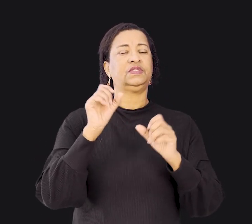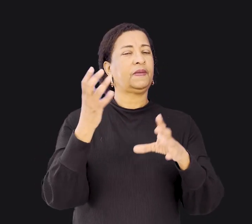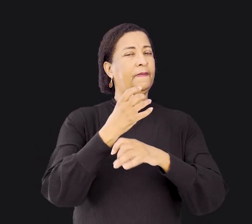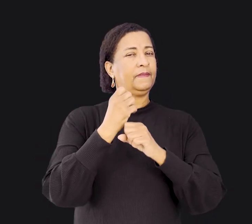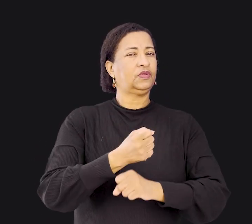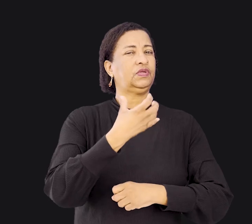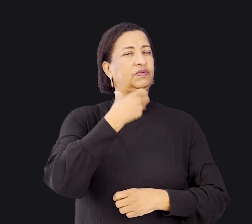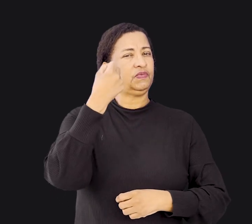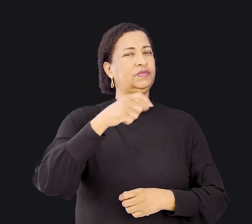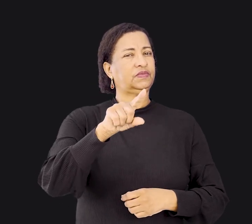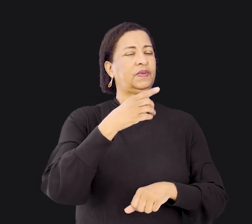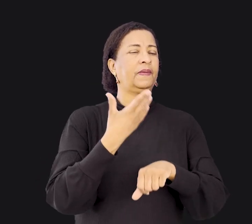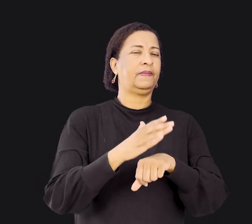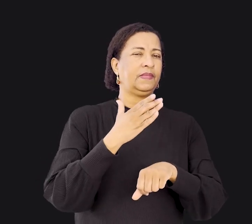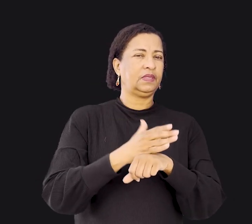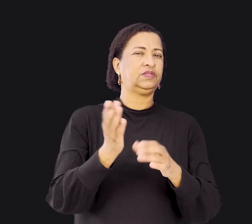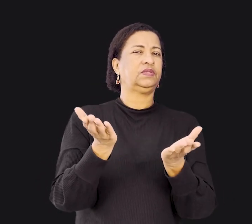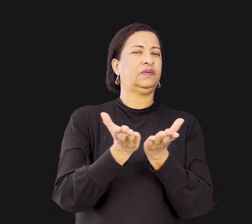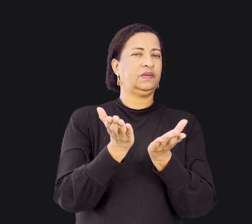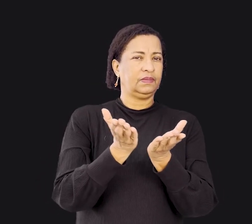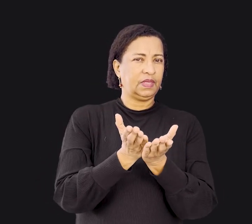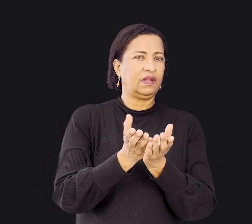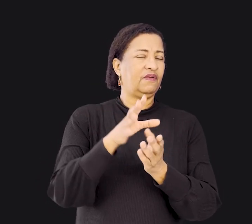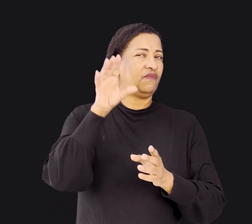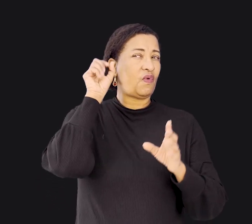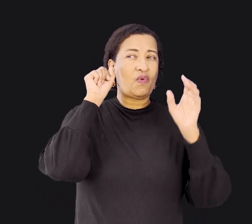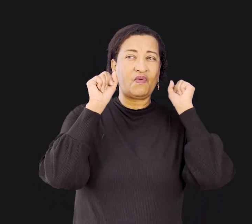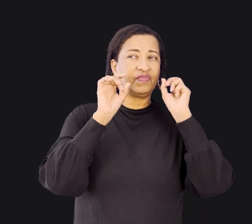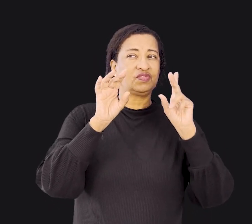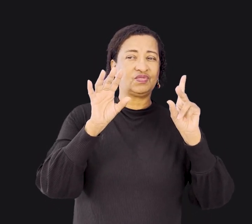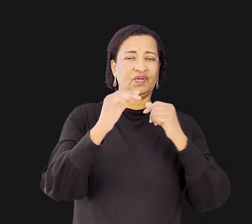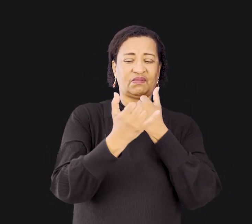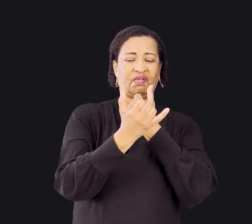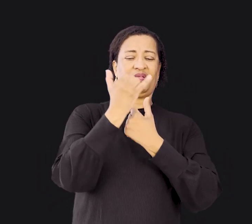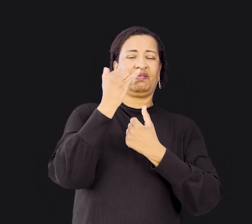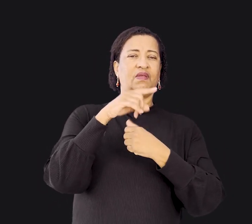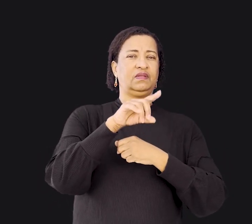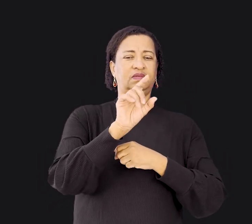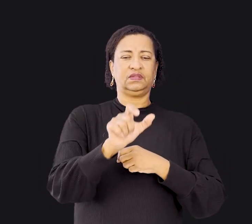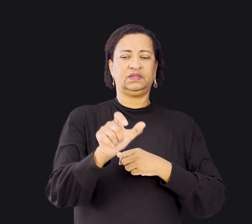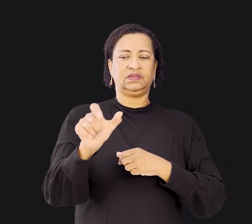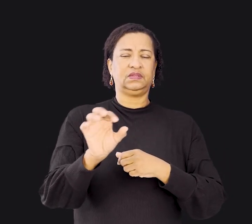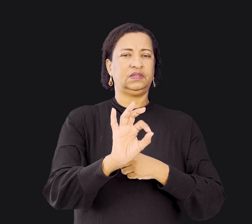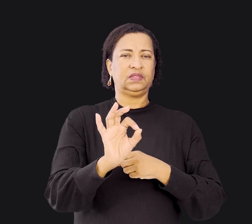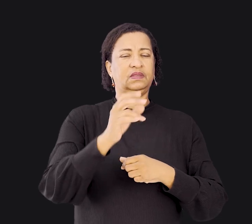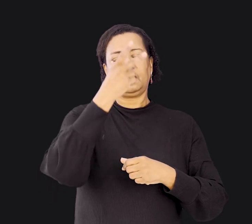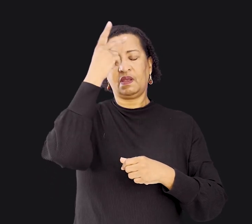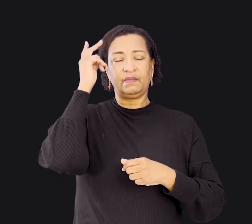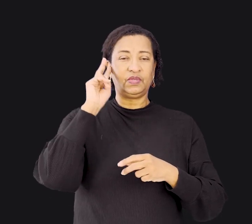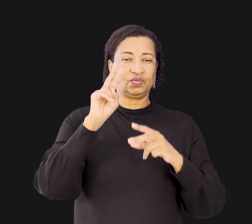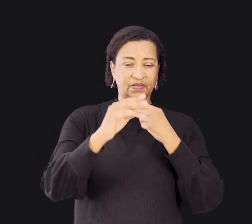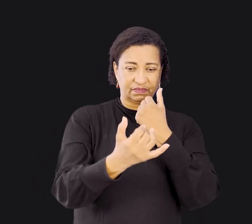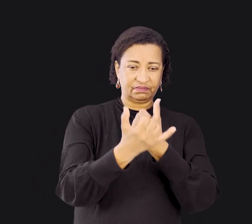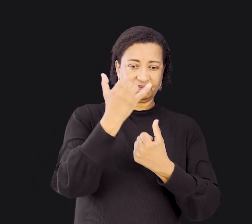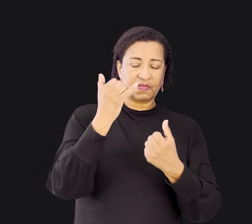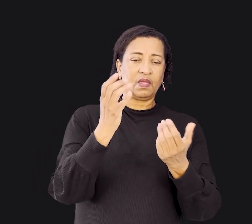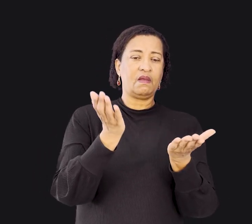Sejam praticantes da palavra e não somente ouvintes, enganando-se a si mesmos. Aquele que ouve a palavra, mas não a põe